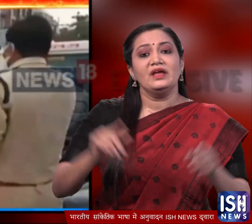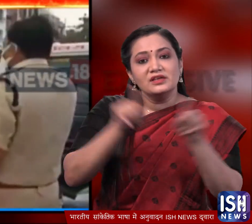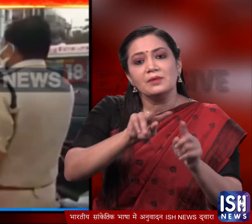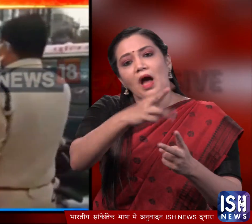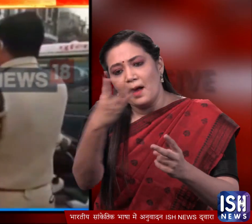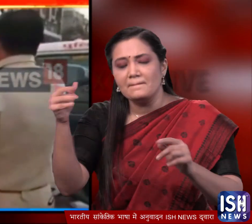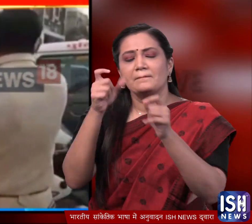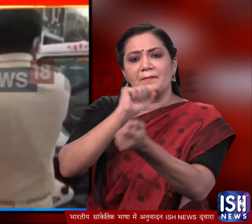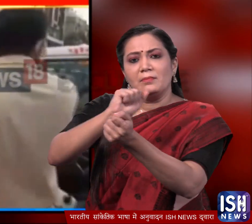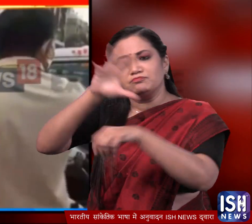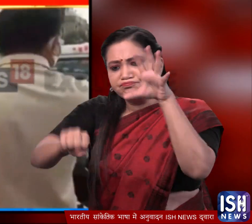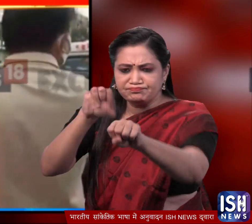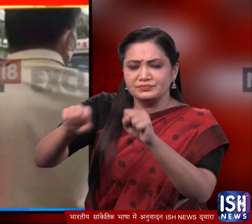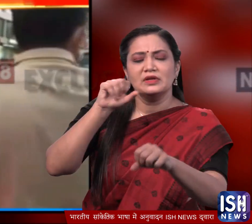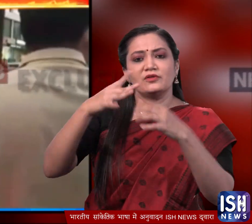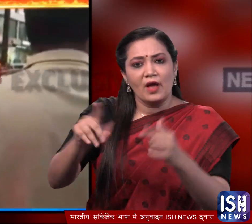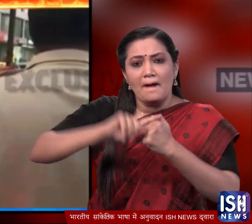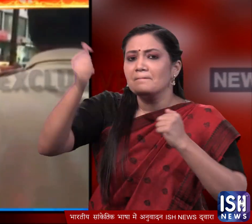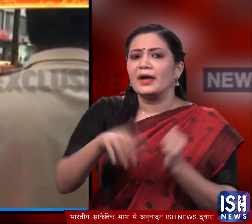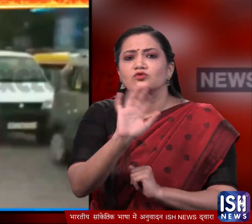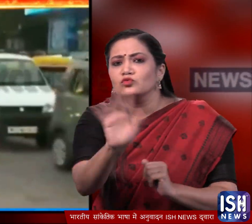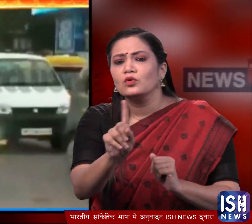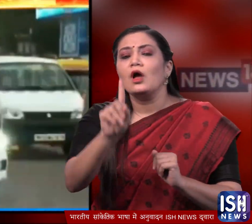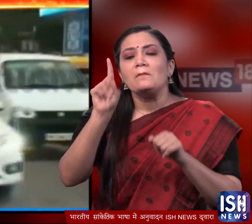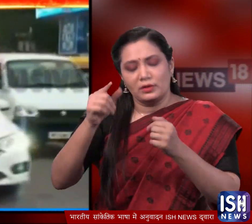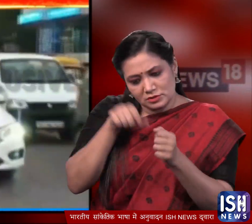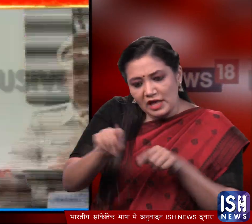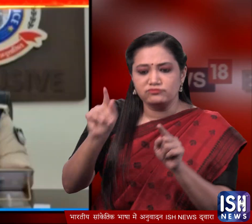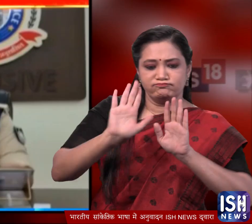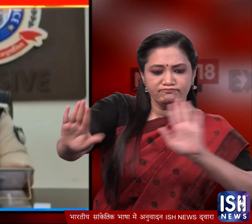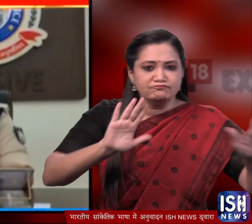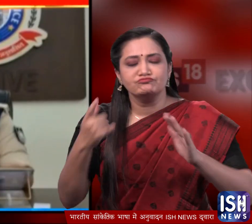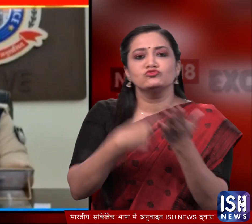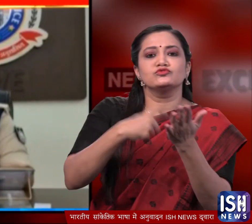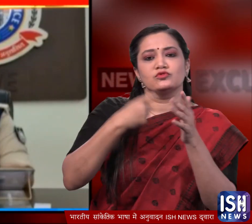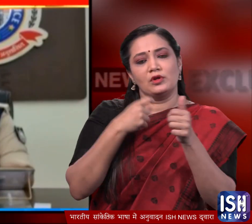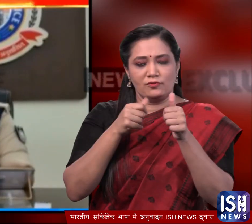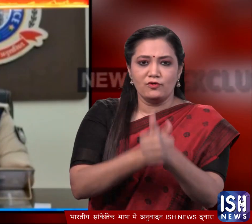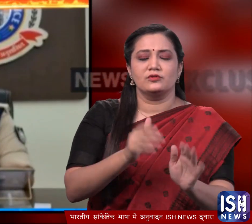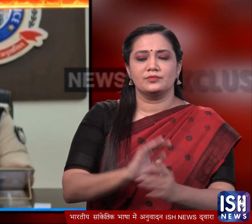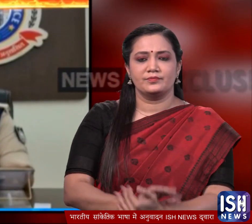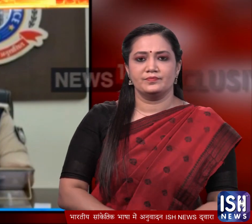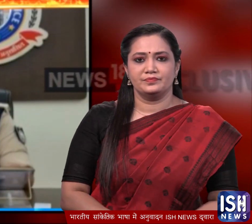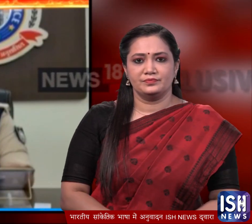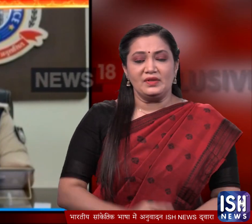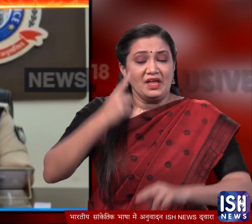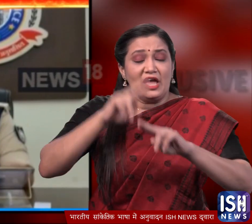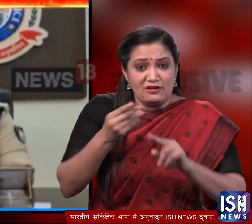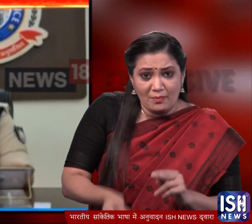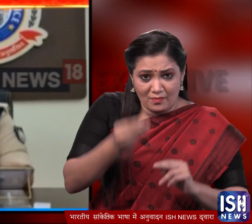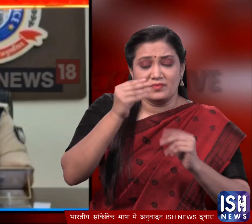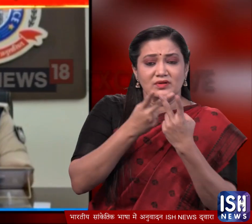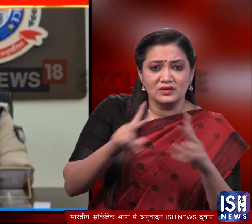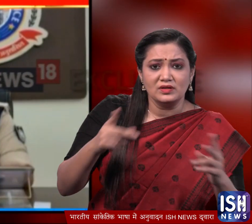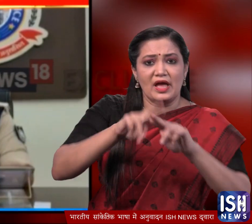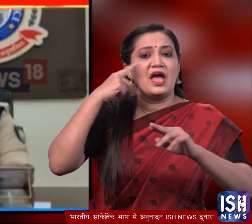इसी तरह कई और लोग भी पुलिस के हत्थे चढ़े, जिन्हें जुर्माना भरने की बजाय ट्रैफिक संभालना पड़ा। से कार्रवाई की जाएगी और अगर जरूरत पड़ी तो